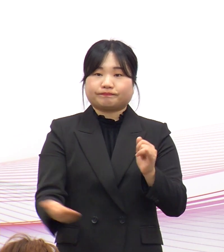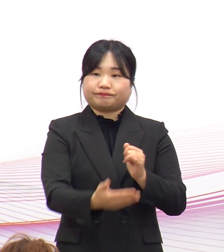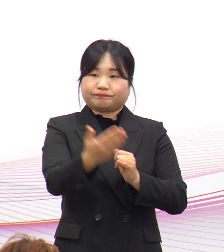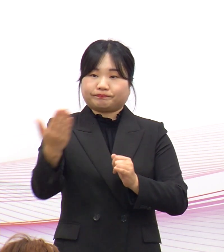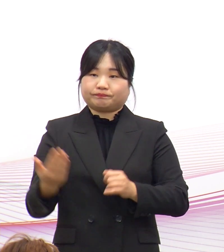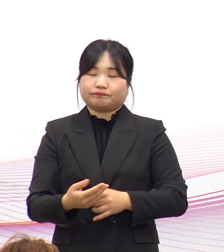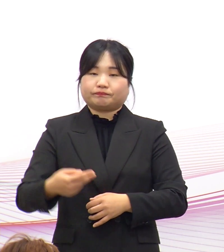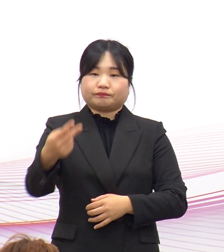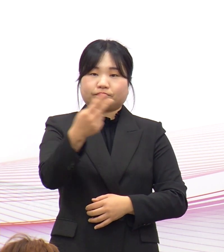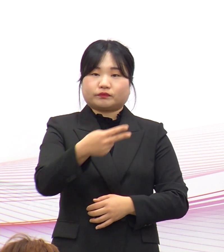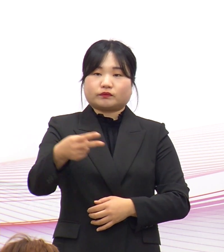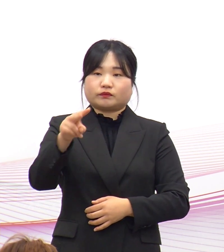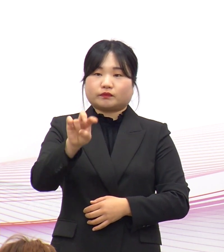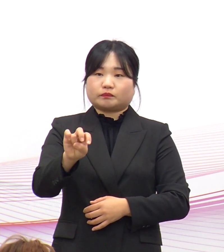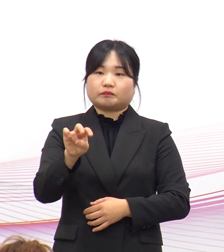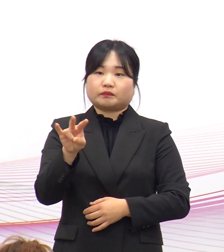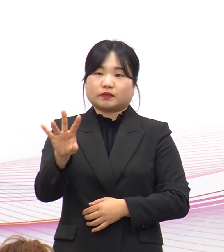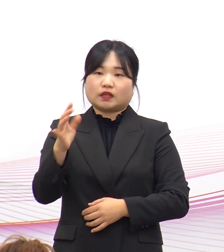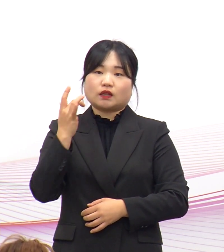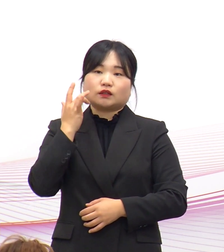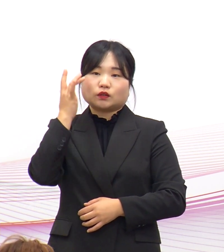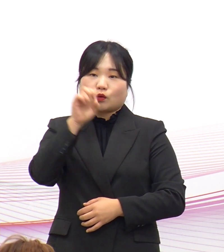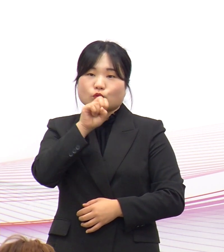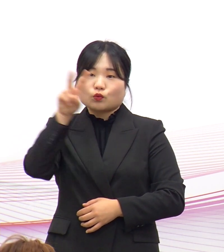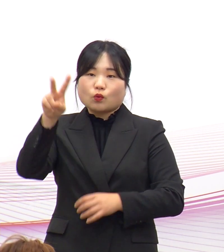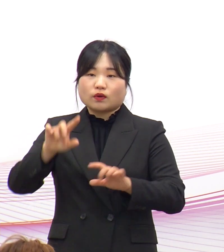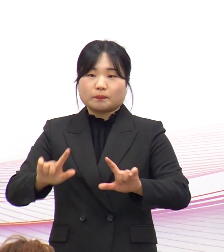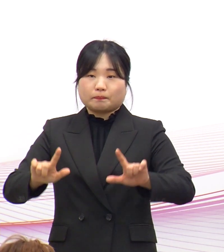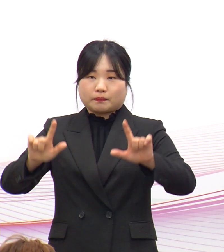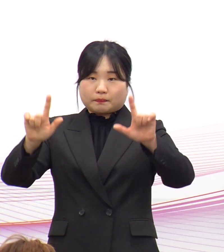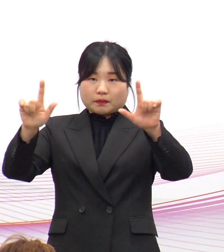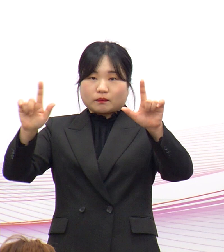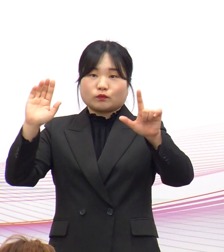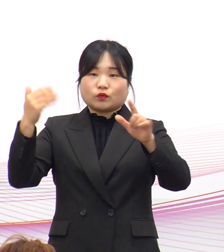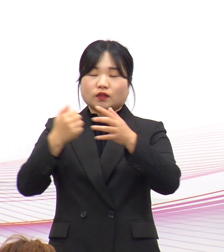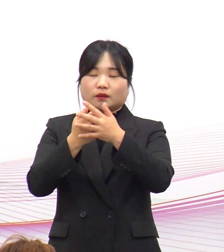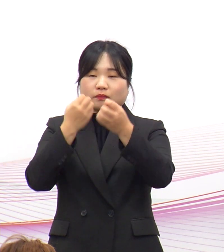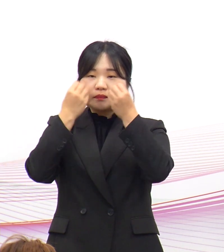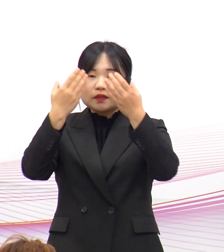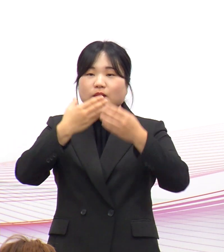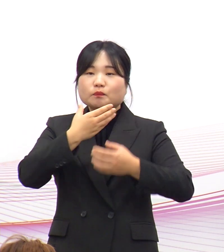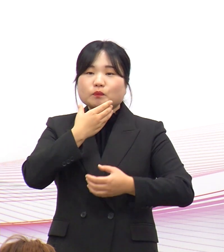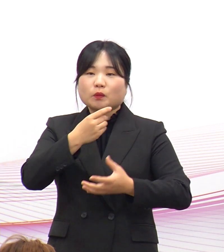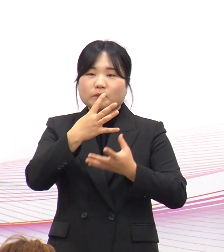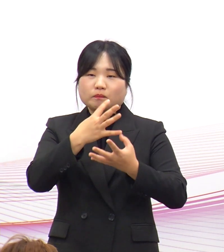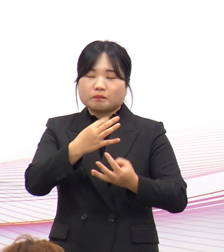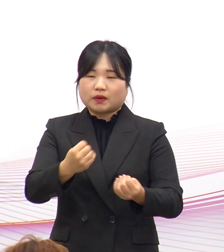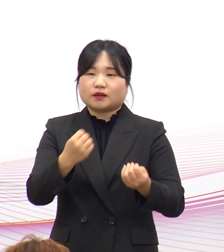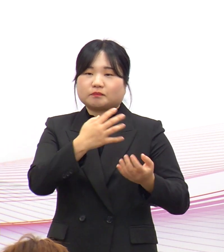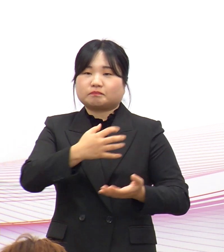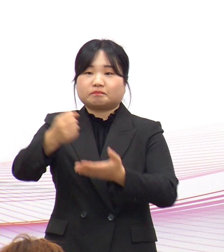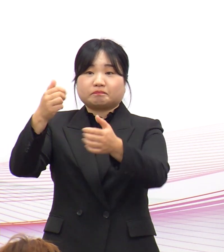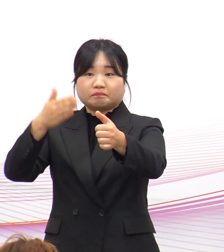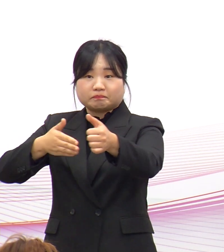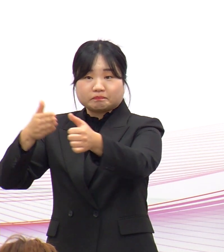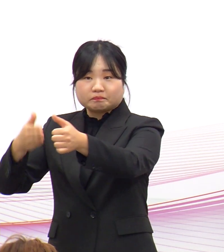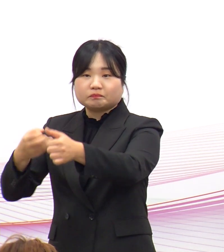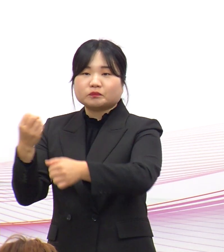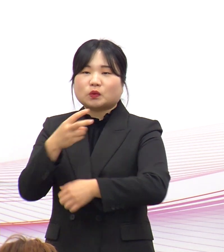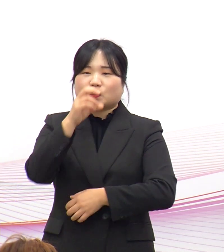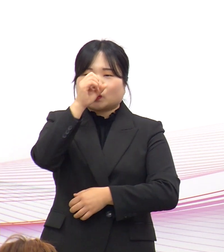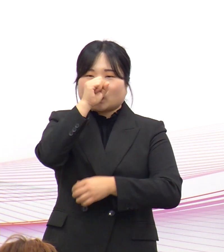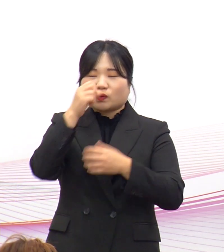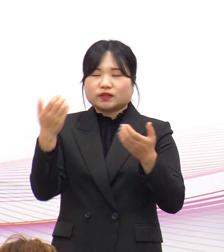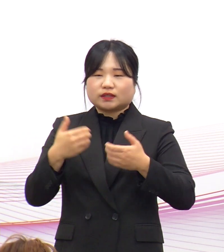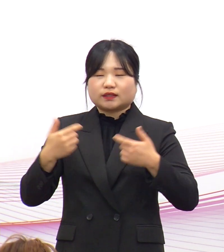2024년 갑진년 새해가 밝았습니다. 새해 복 많이 받으시고 좋은 일만